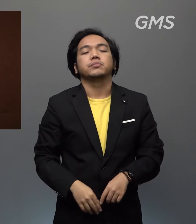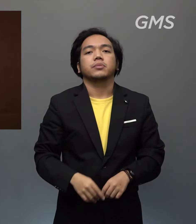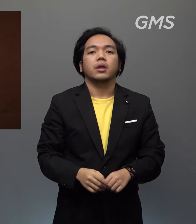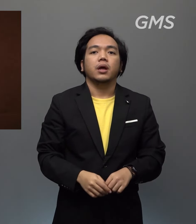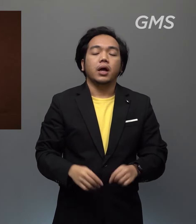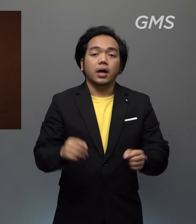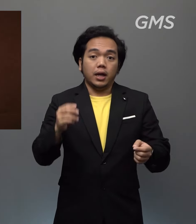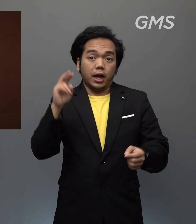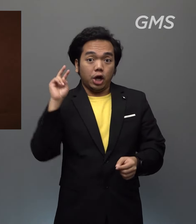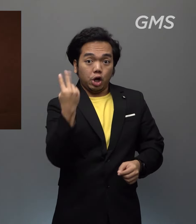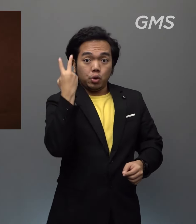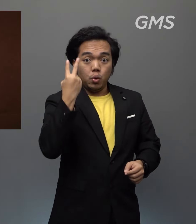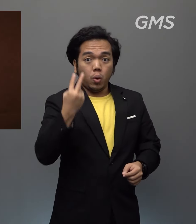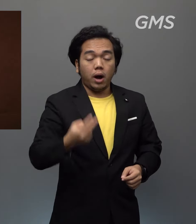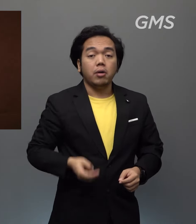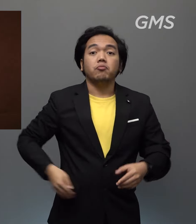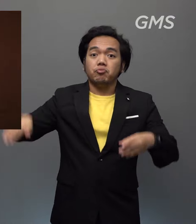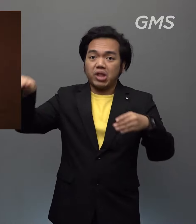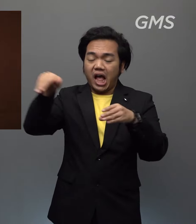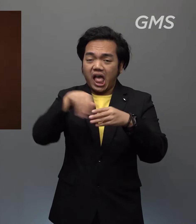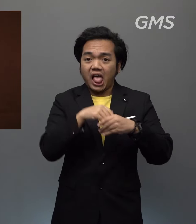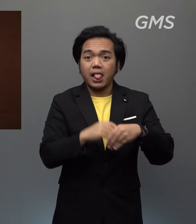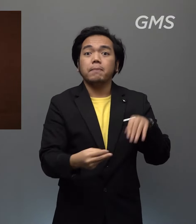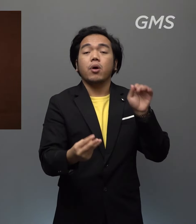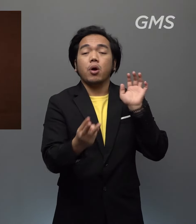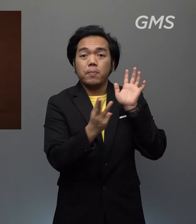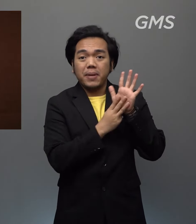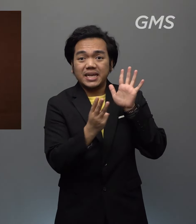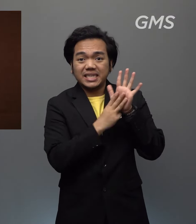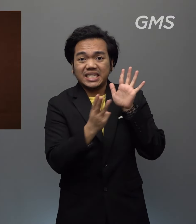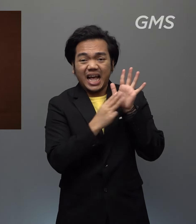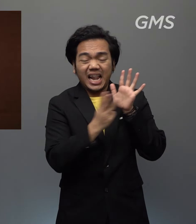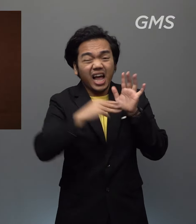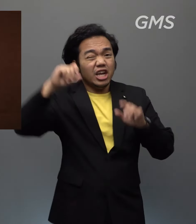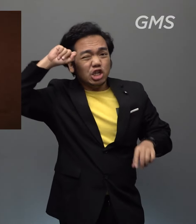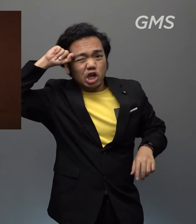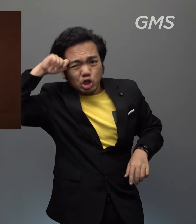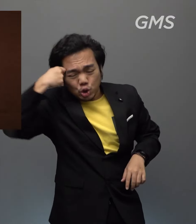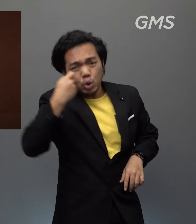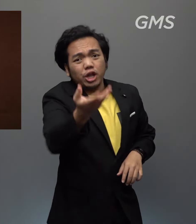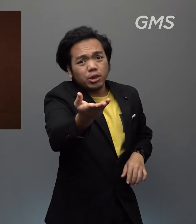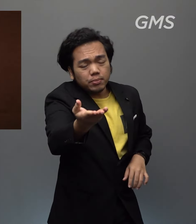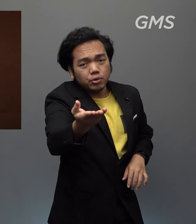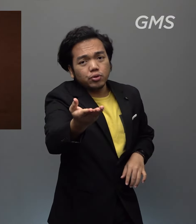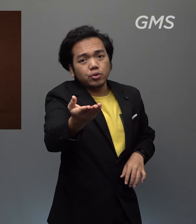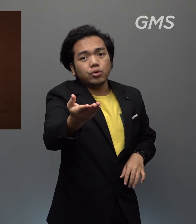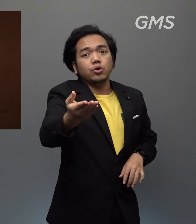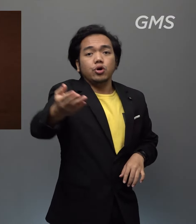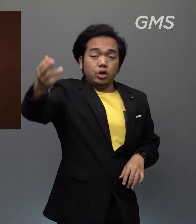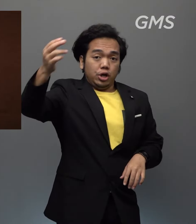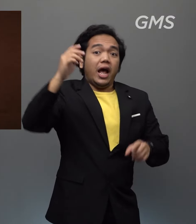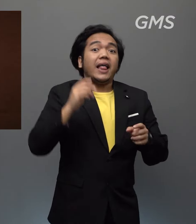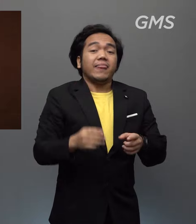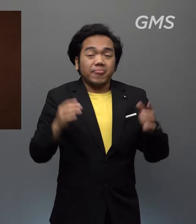atau keterpurukanmu, tetap masih ada ruang di mana Allah bisa